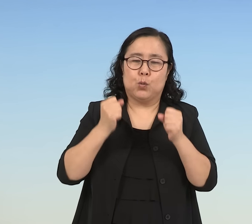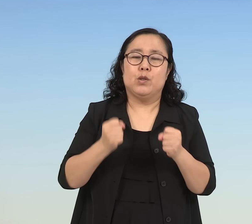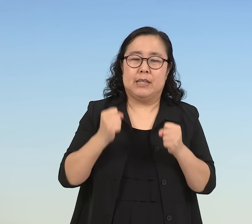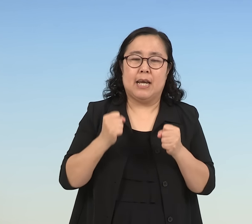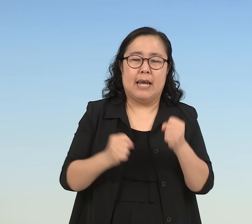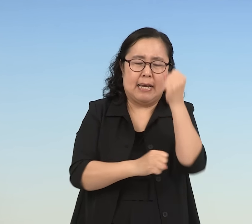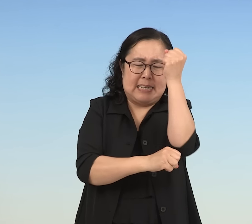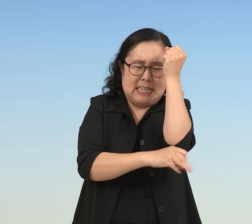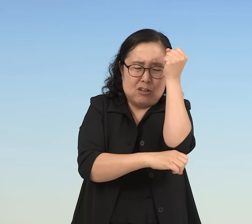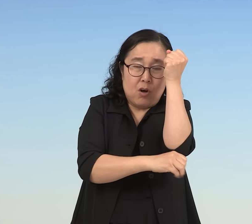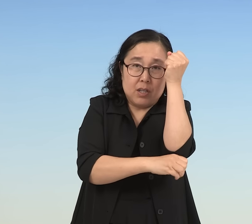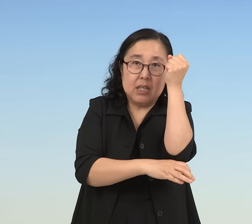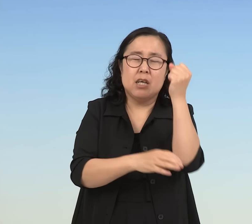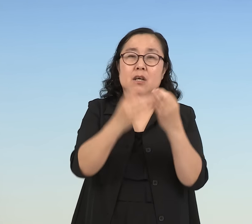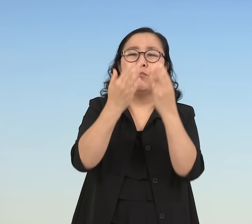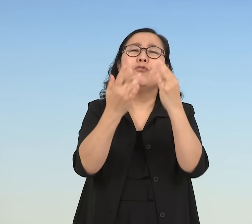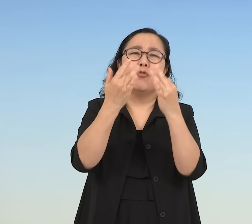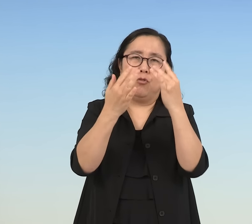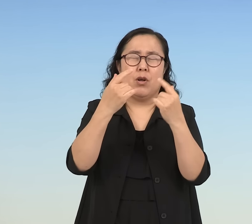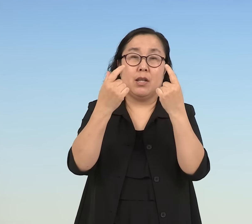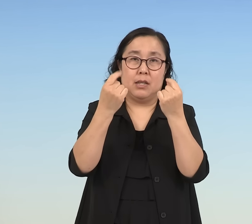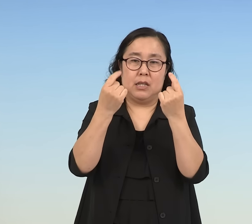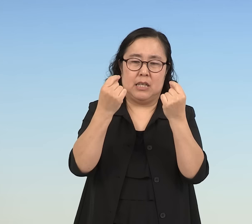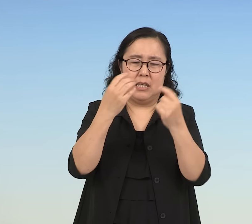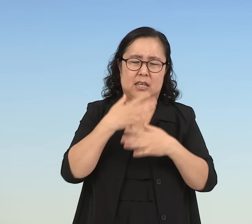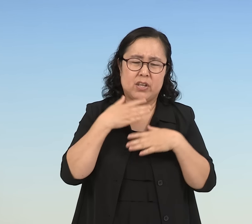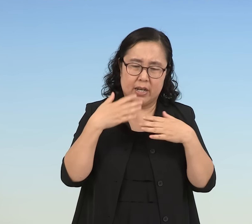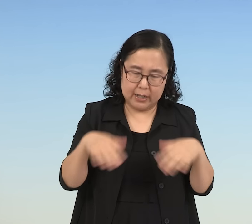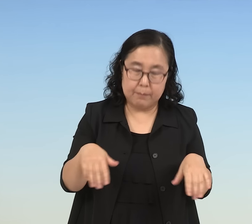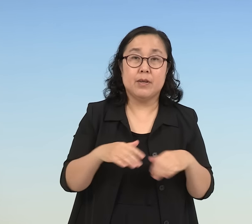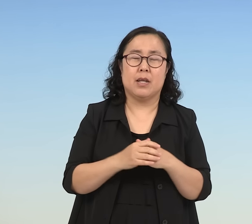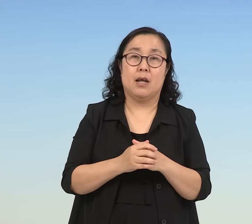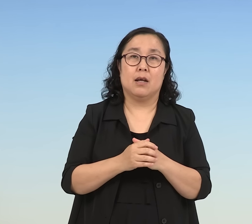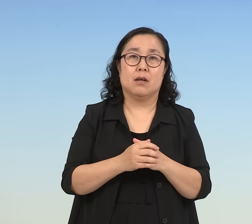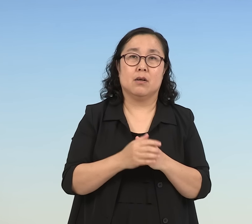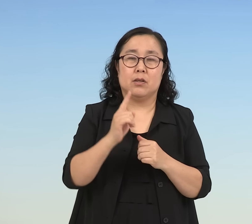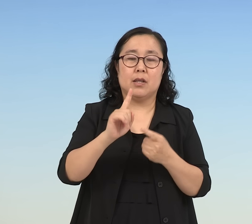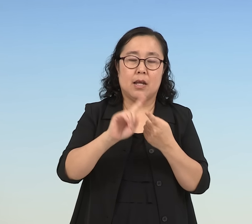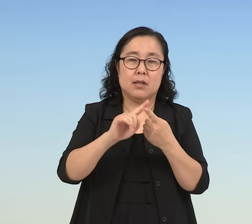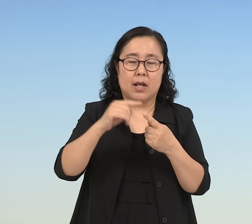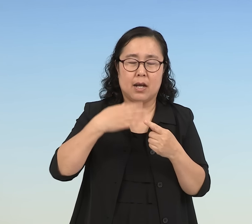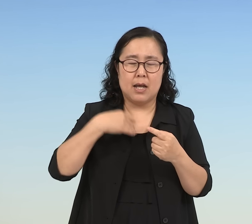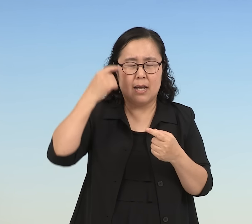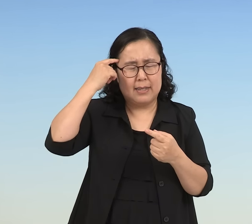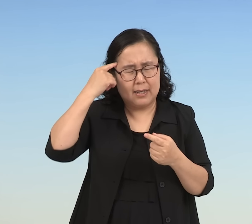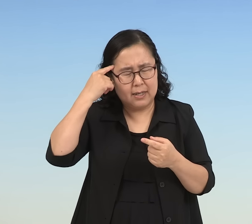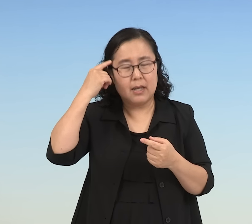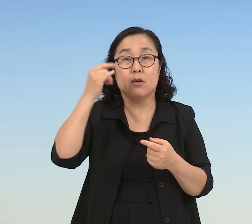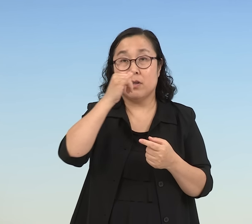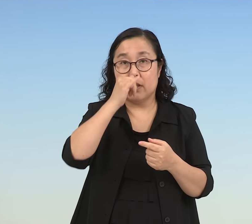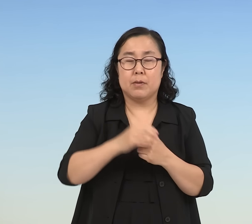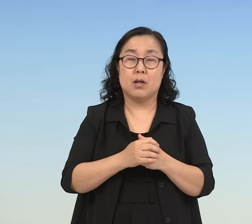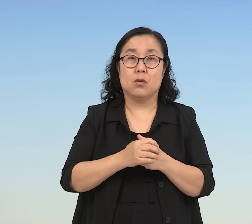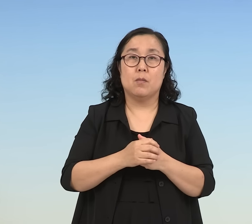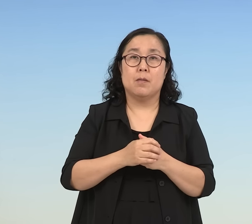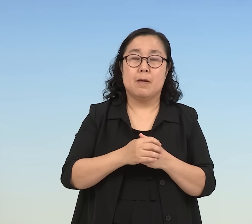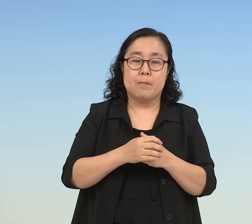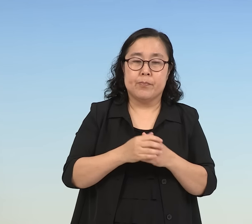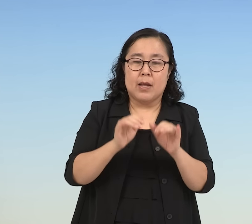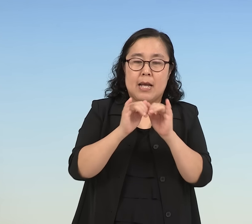존재인데 이걸 인식을 못하는 거 아닙니까? 그런가 하면은 그 다음 나오는 인자가